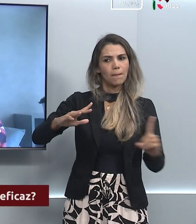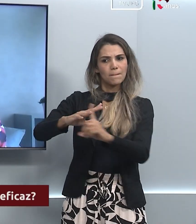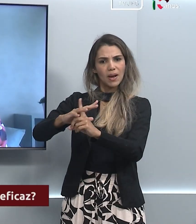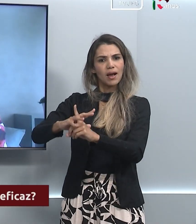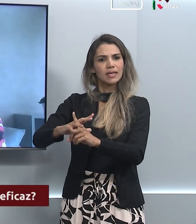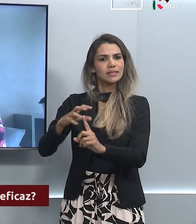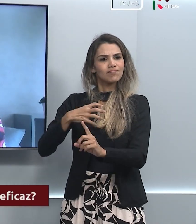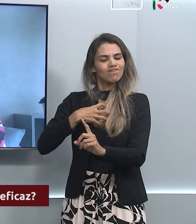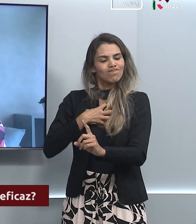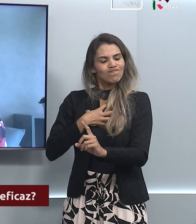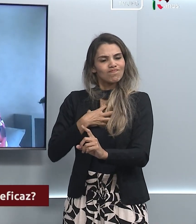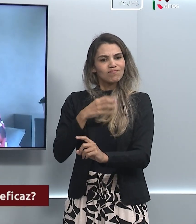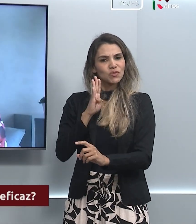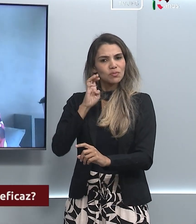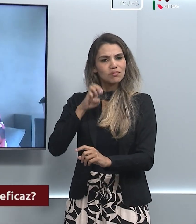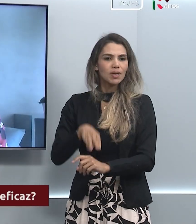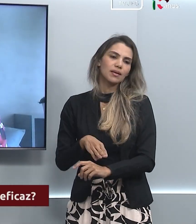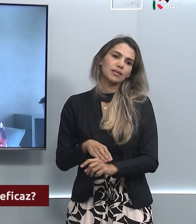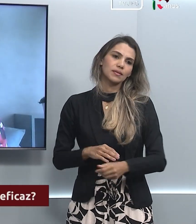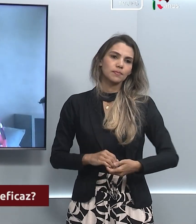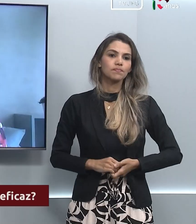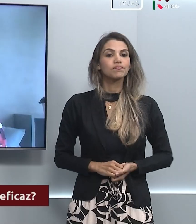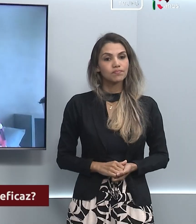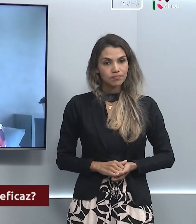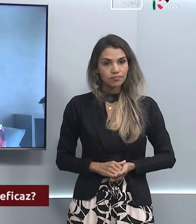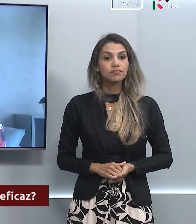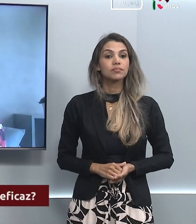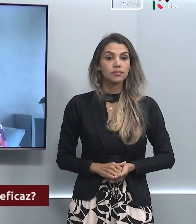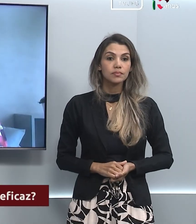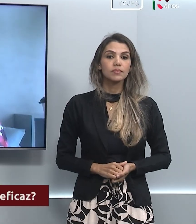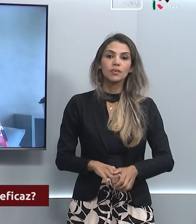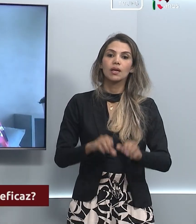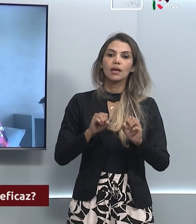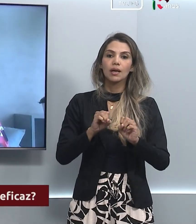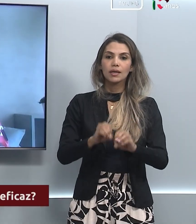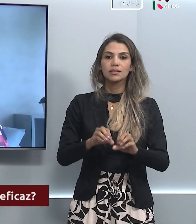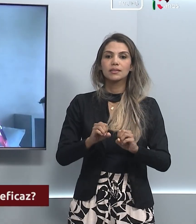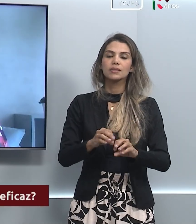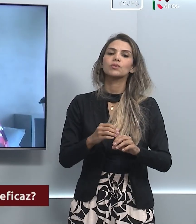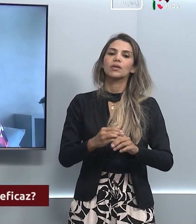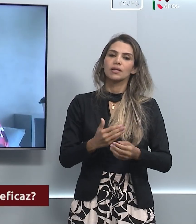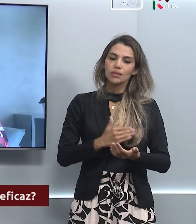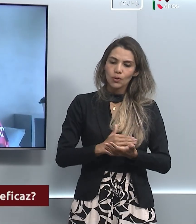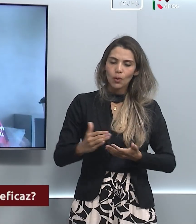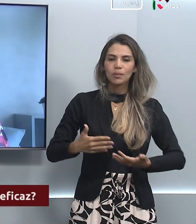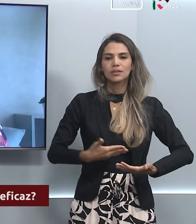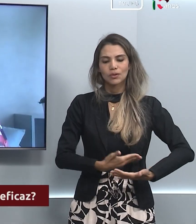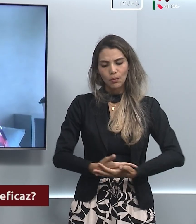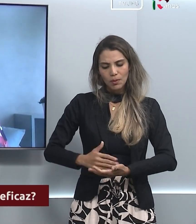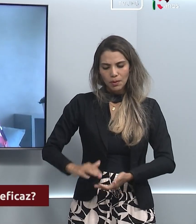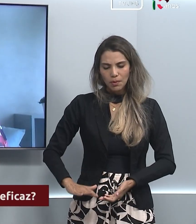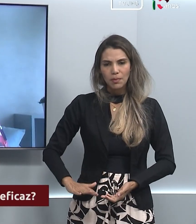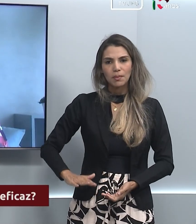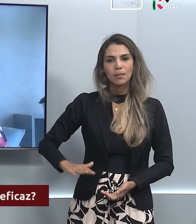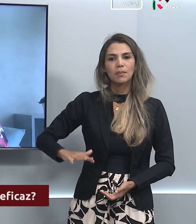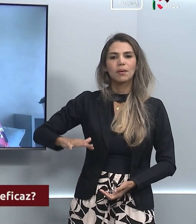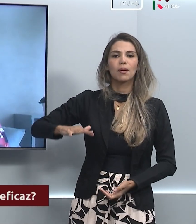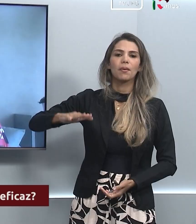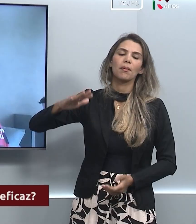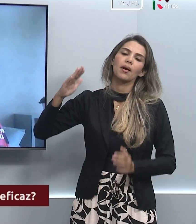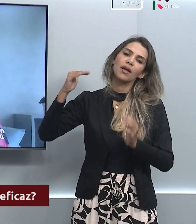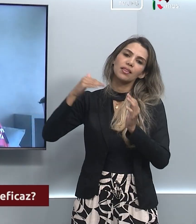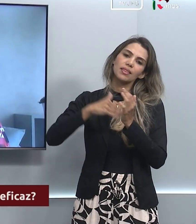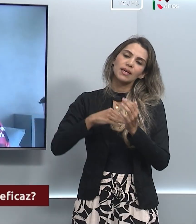mudanças. Então, essa educação, ela perpassa desde o bebê até o final da vida